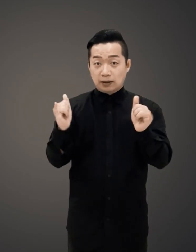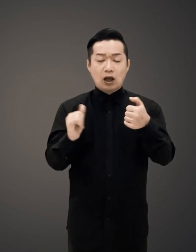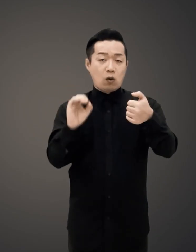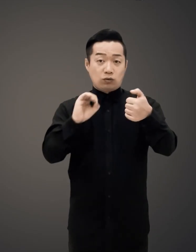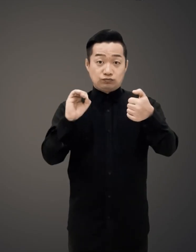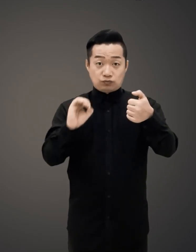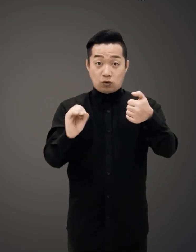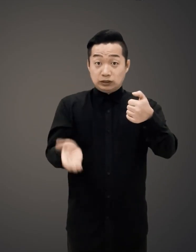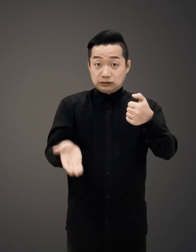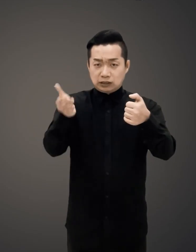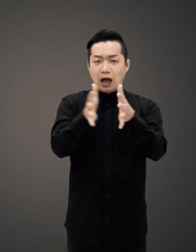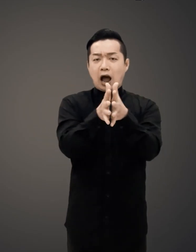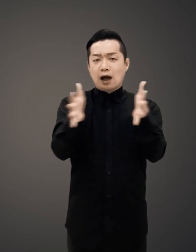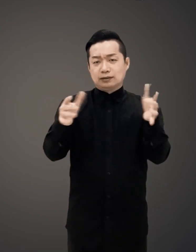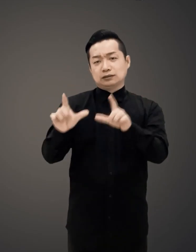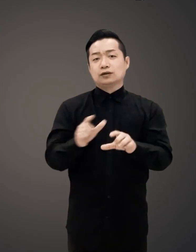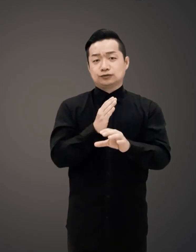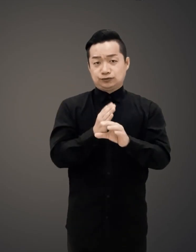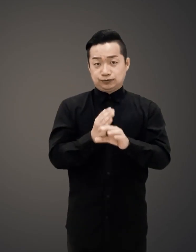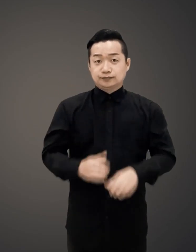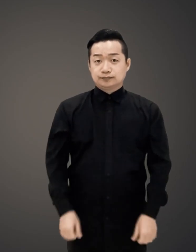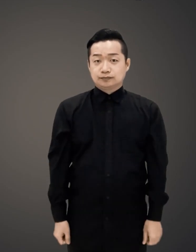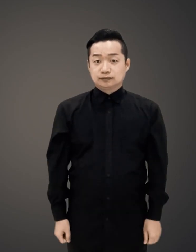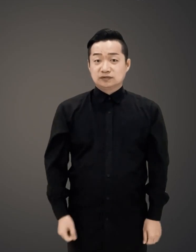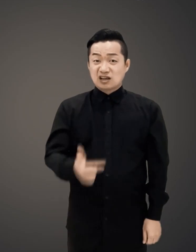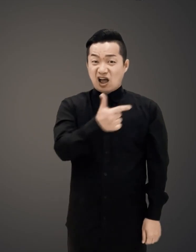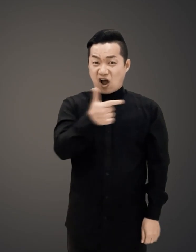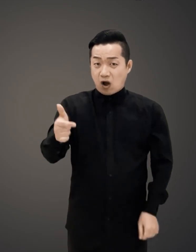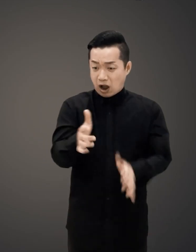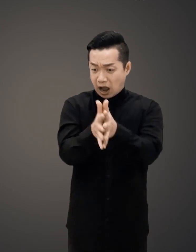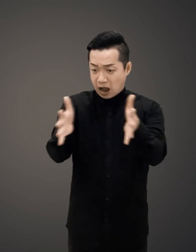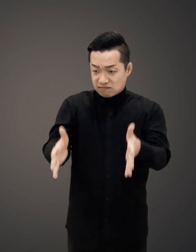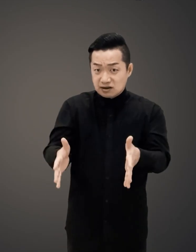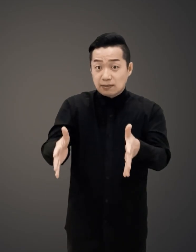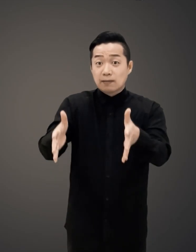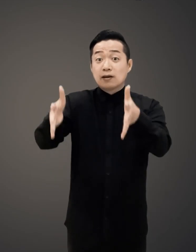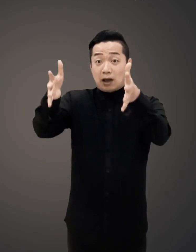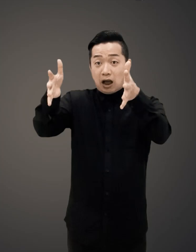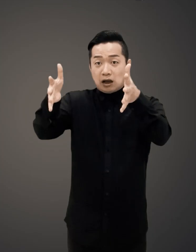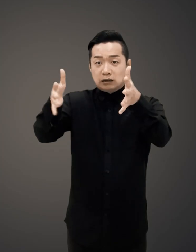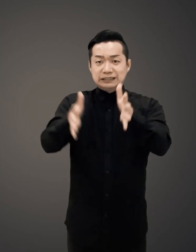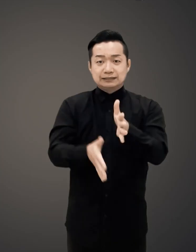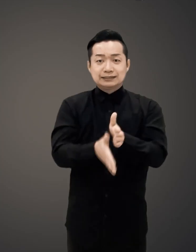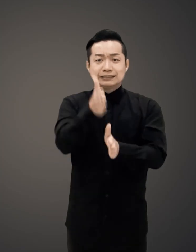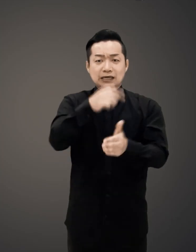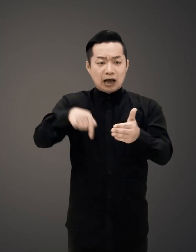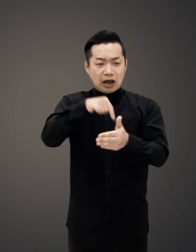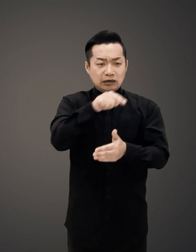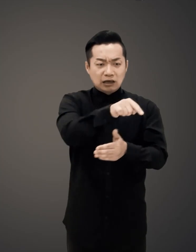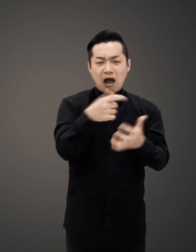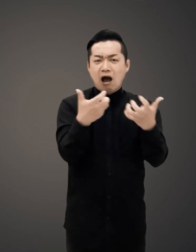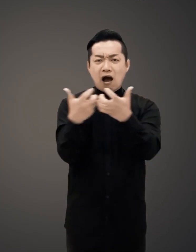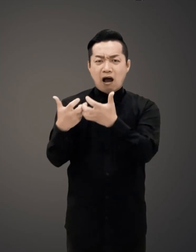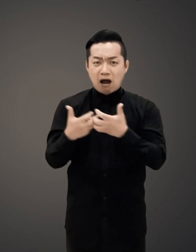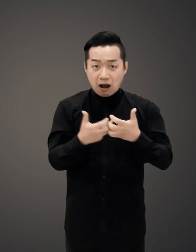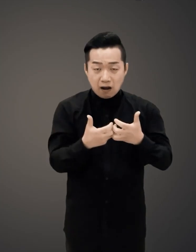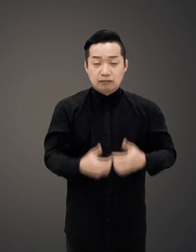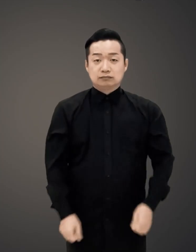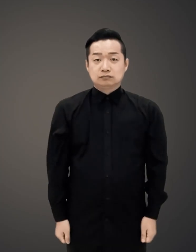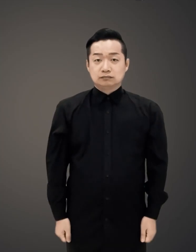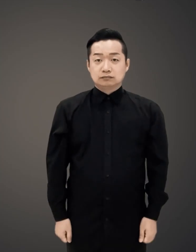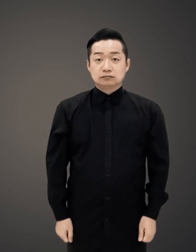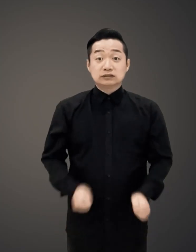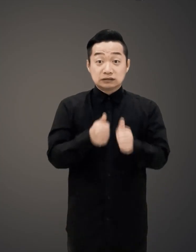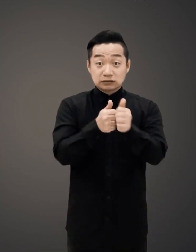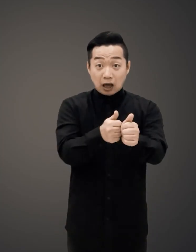이미 50% 이상이 아파트에 살고 있기 때문에 그 거대한 아파트 단지가 도시를 덮고 있고 그를 따라서 우리